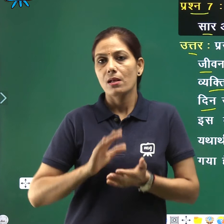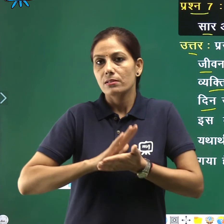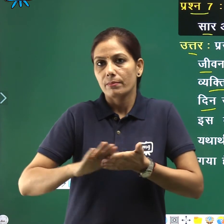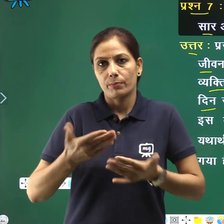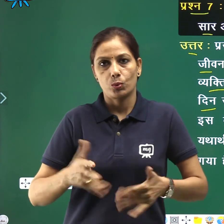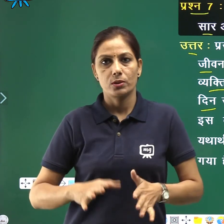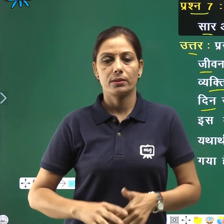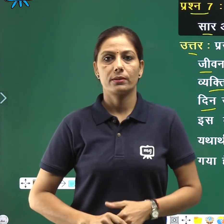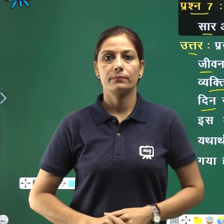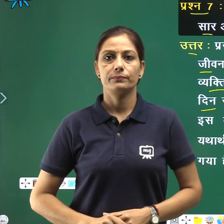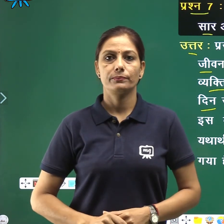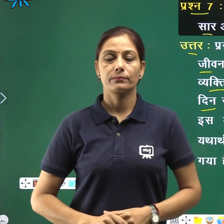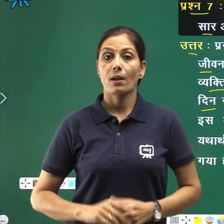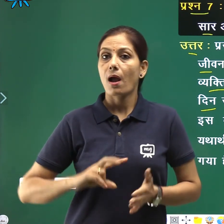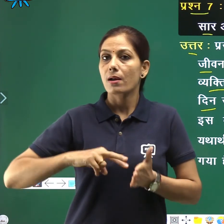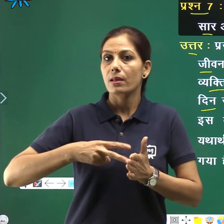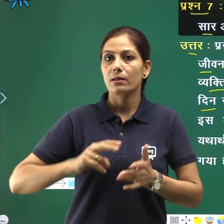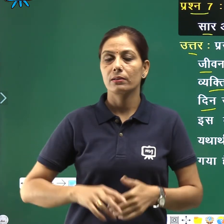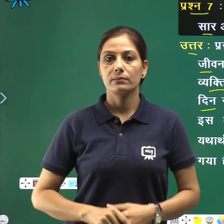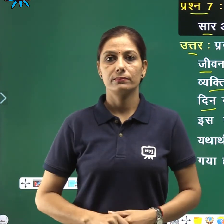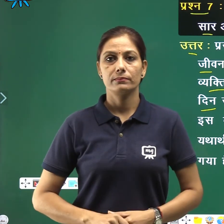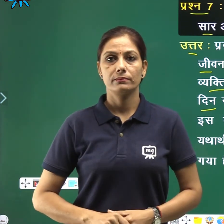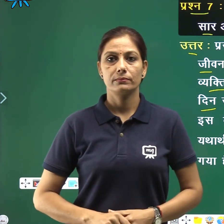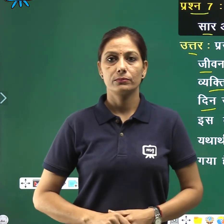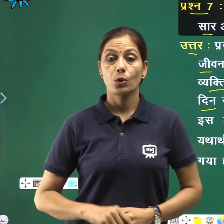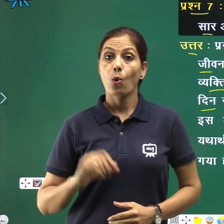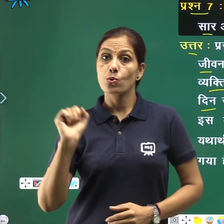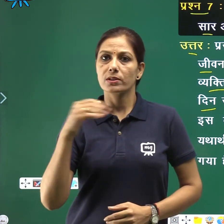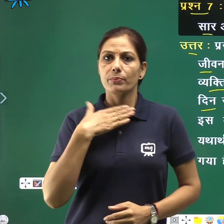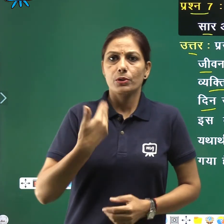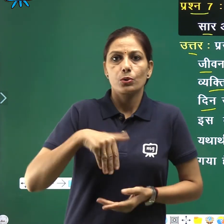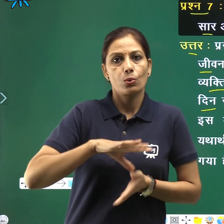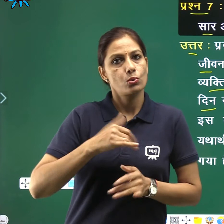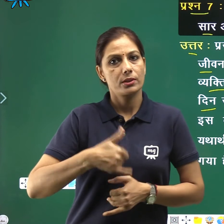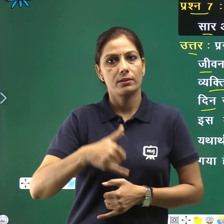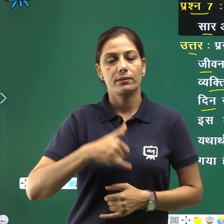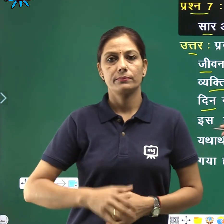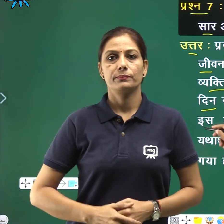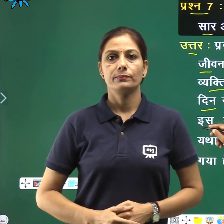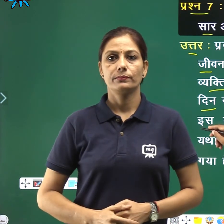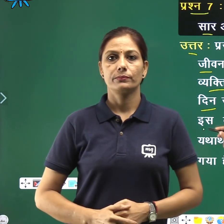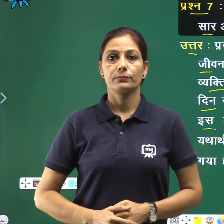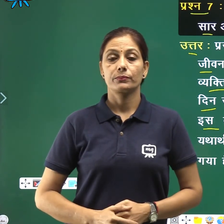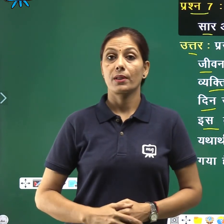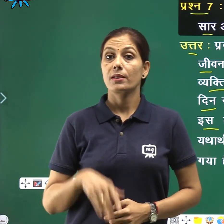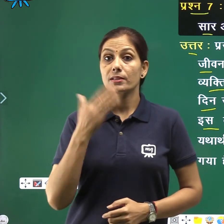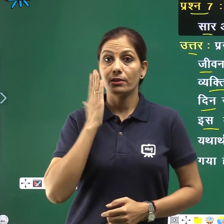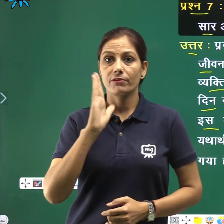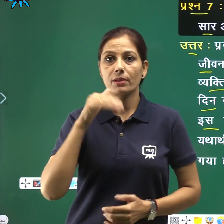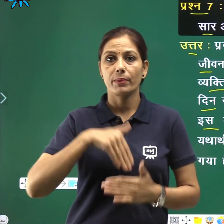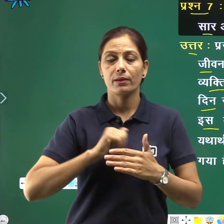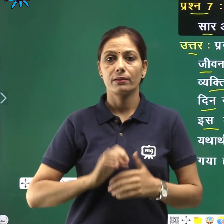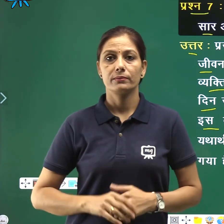समाप्त हो जाता है, अर्थात उसकी मृत्यु हो जाती है। इस कविता में